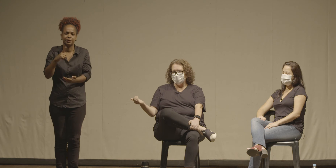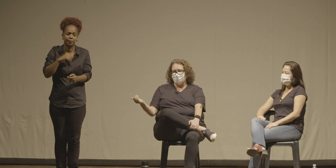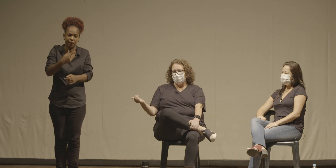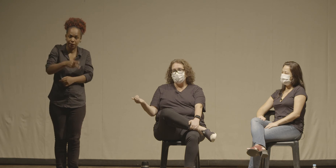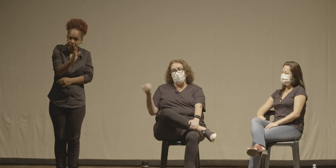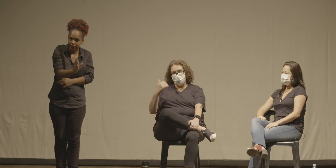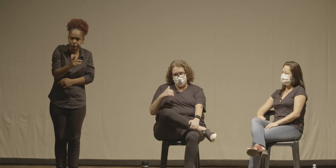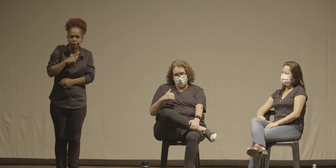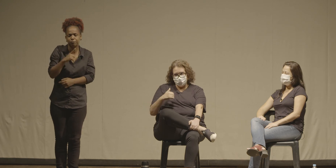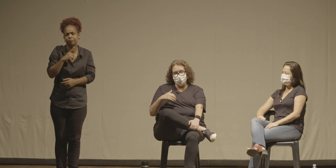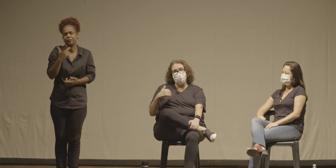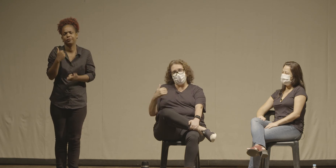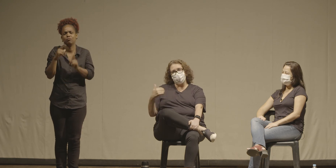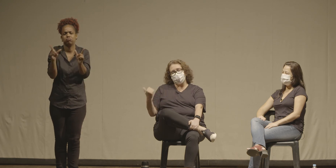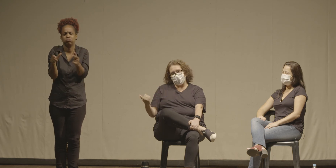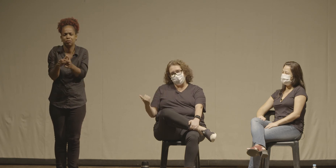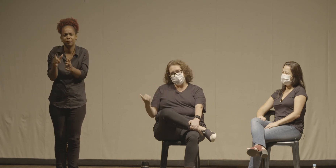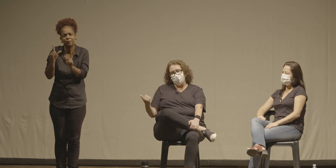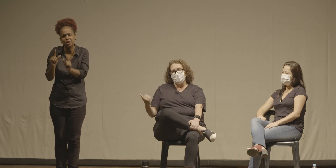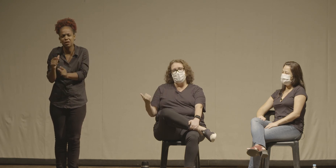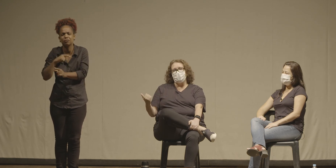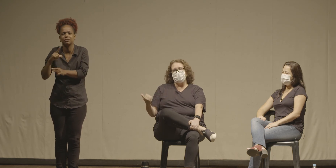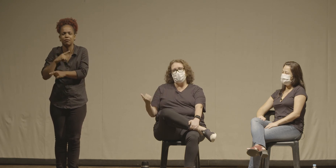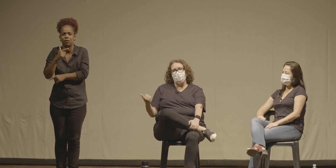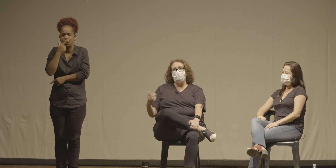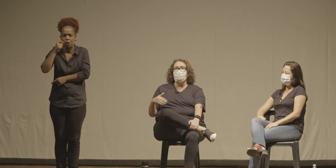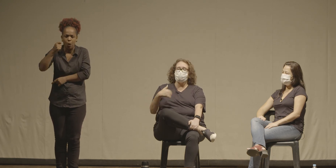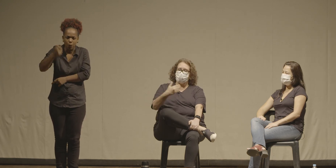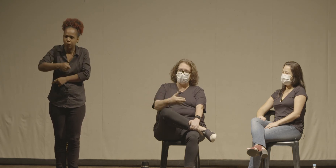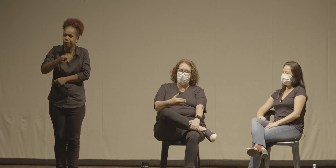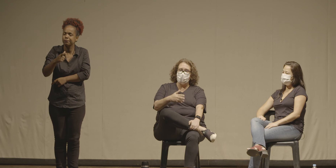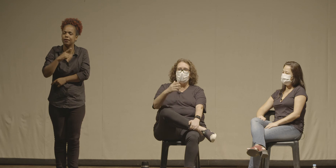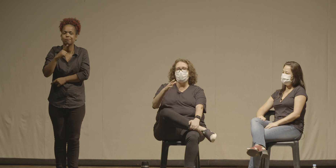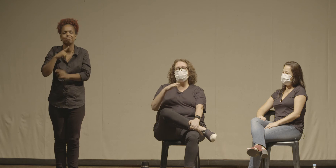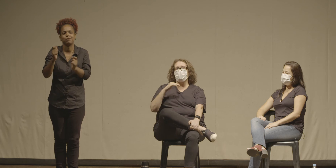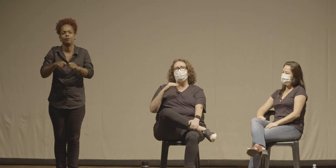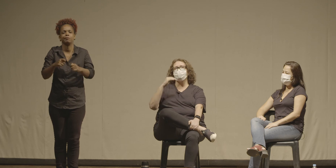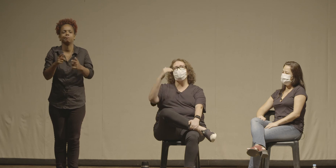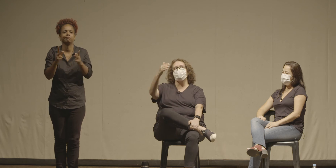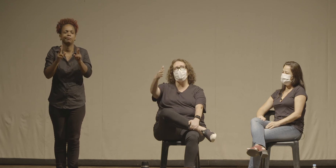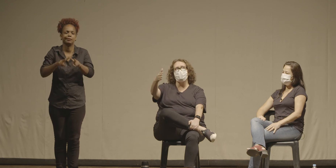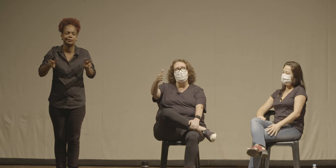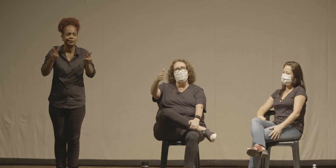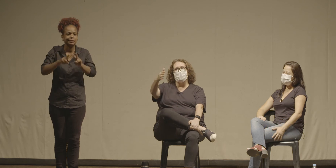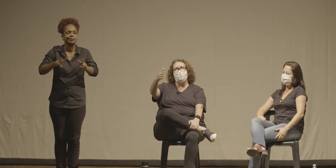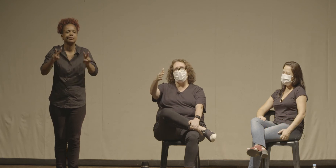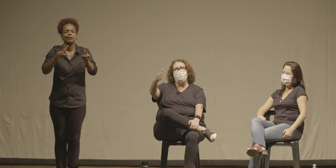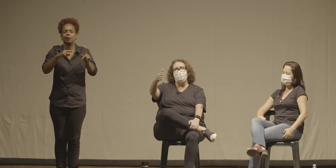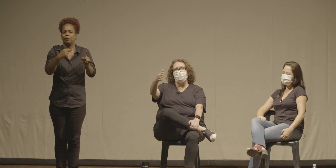machista, talvez a gente tivesse um outro cenário, ou pelo menos uma construção